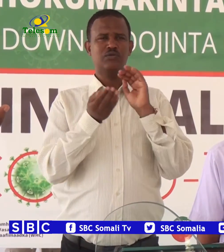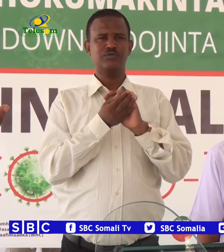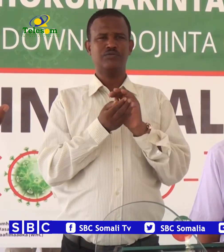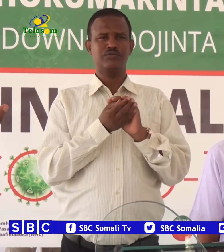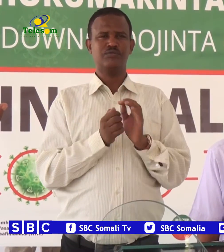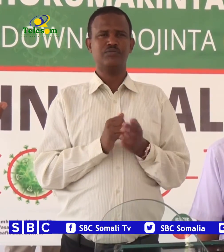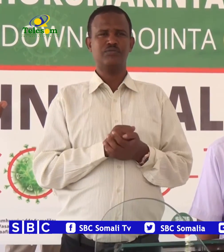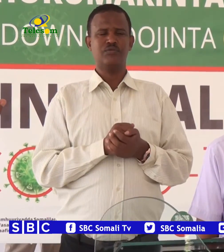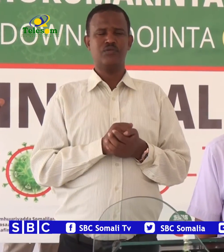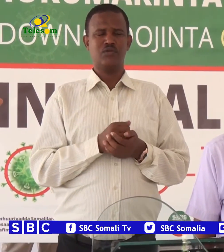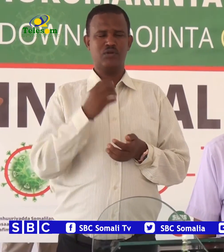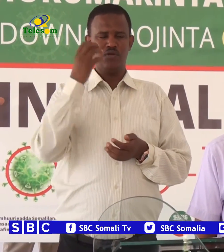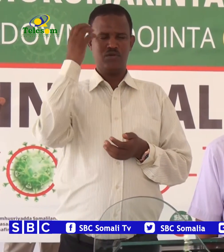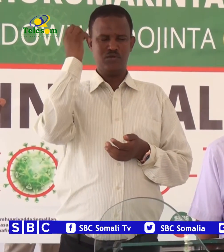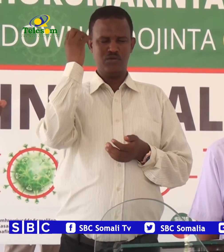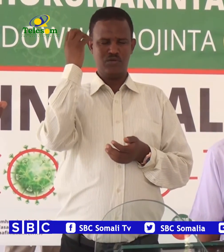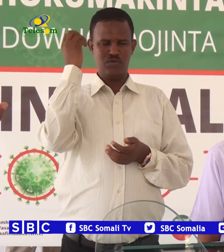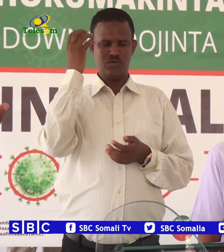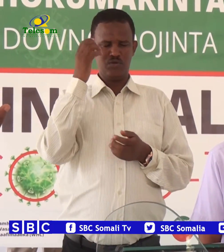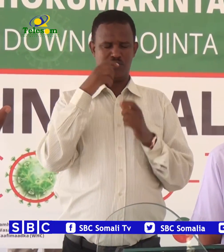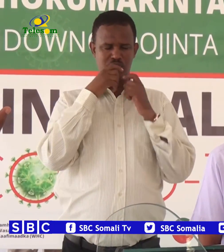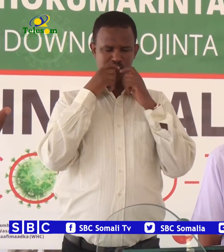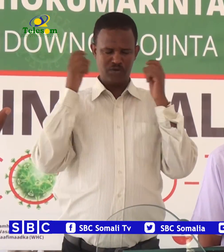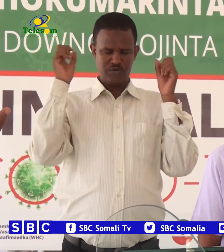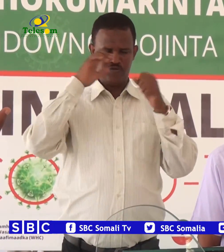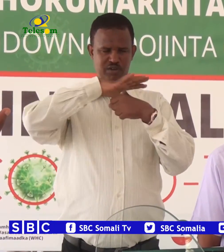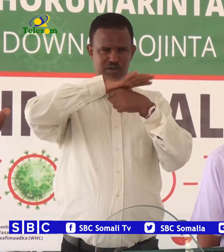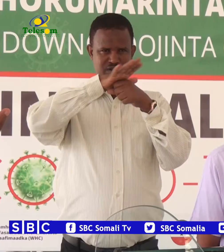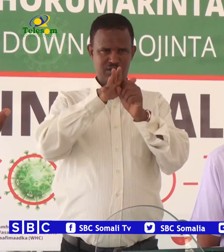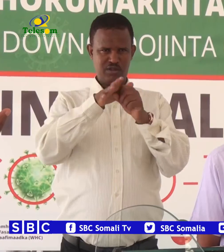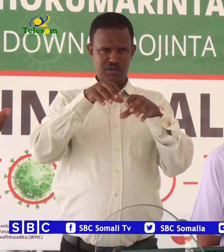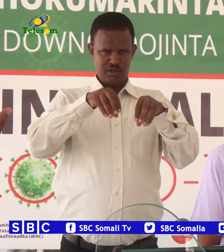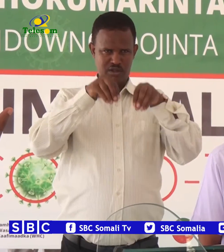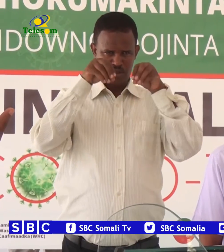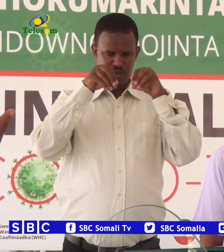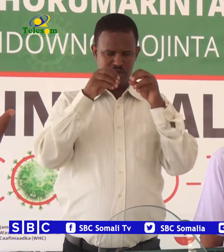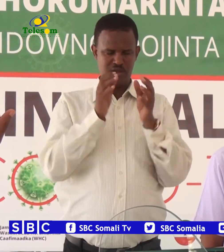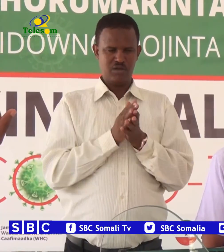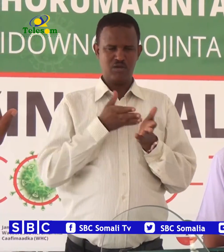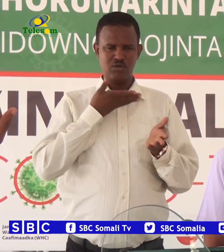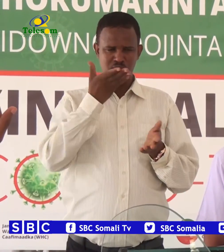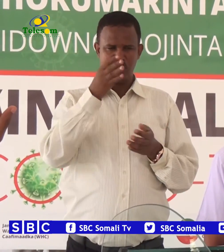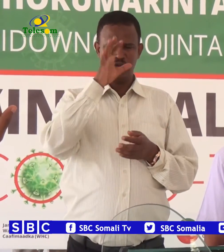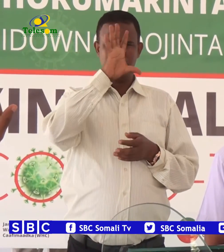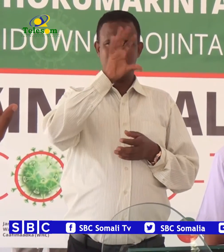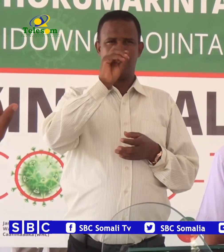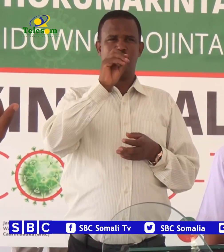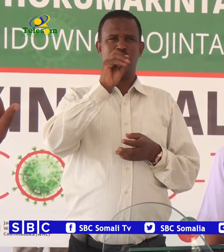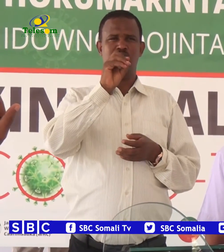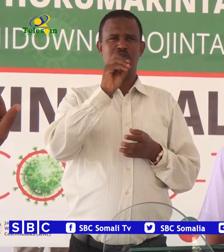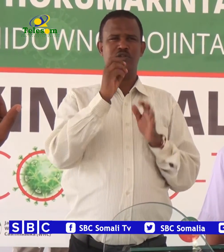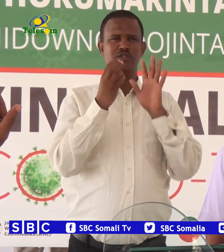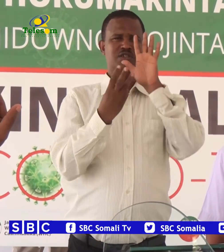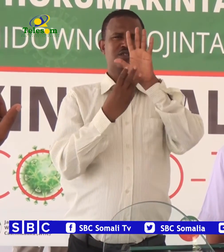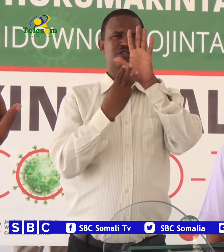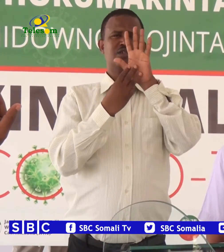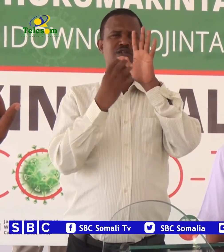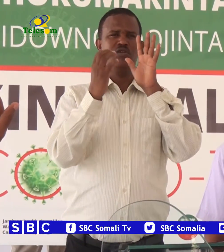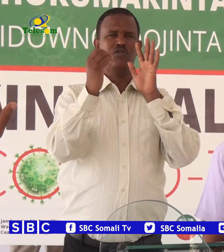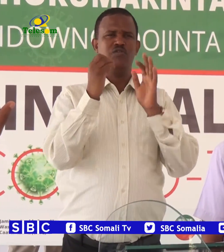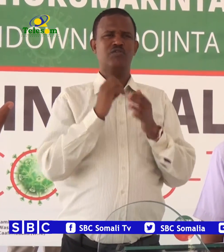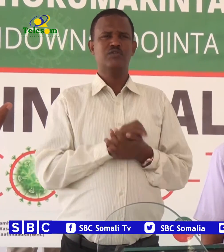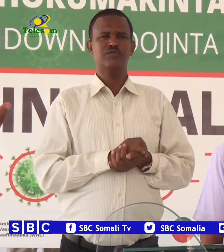waa 580 ilaa hadda dadkii laga helay cudurku waa 580 ka